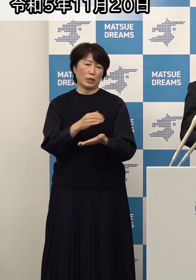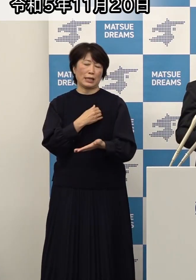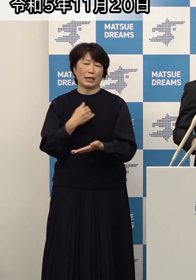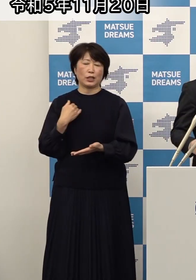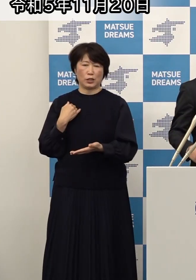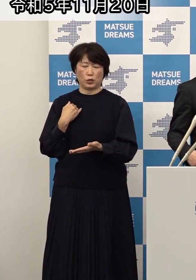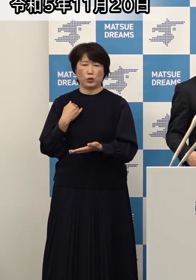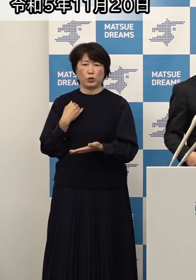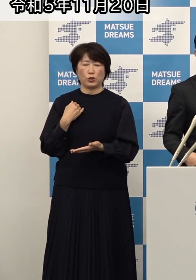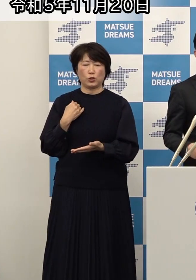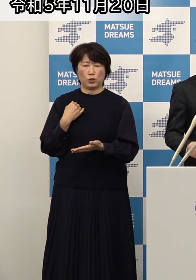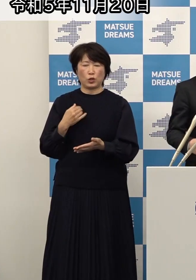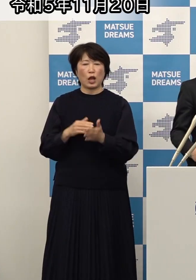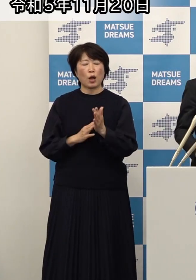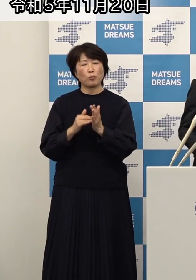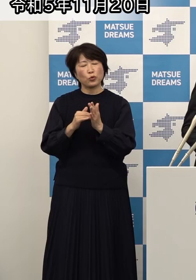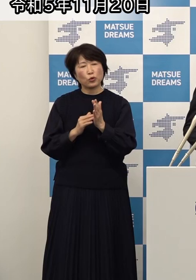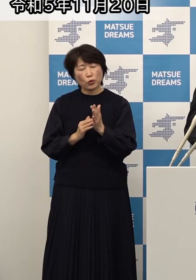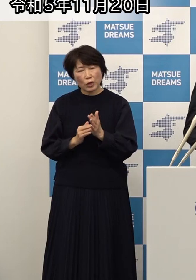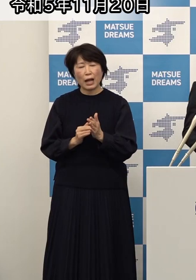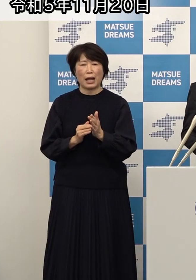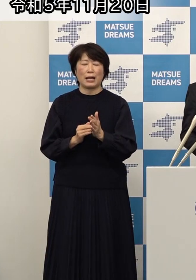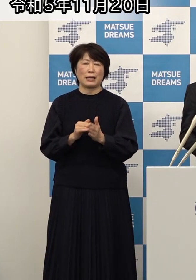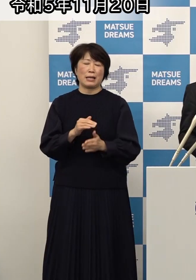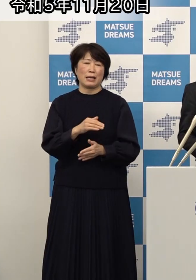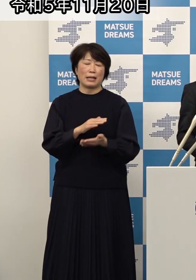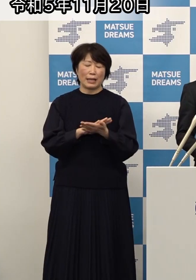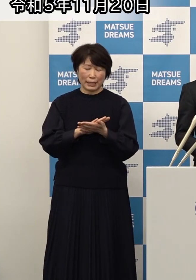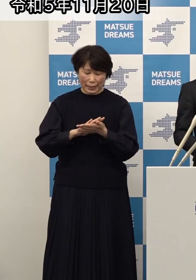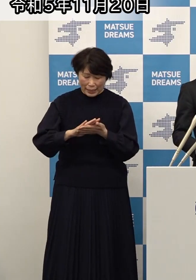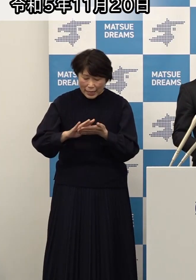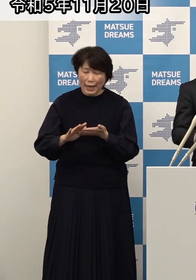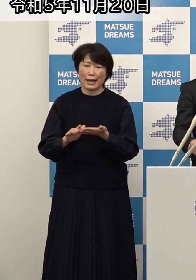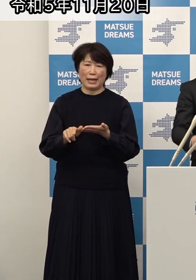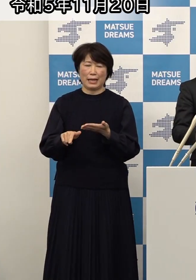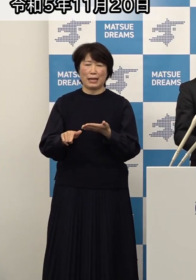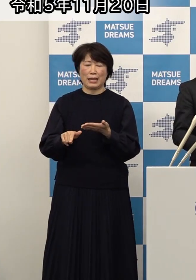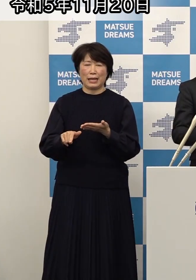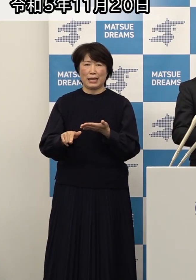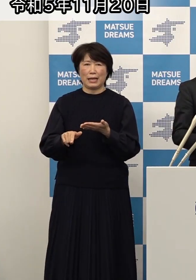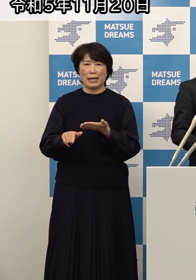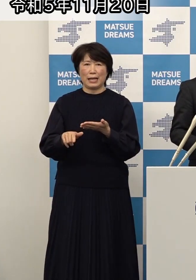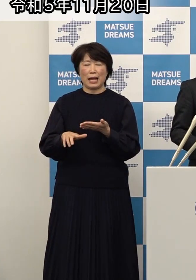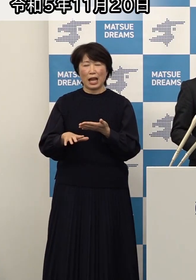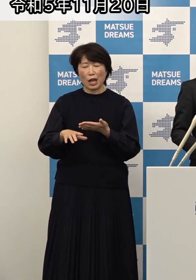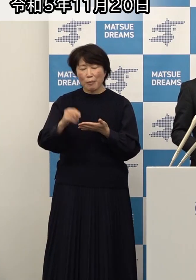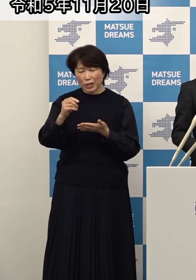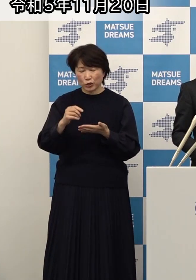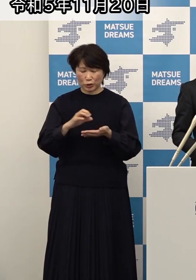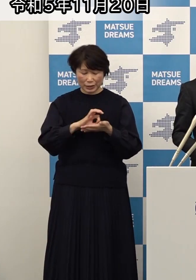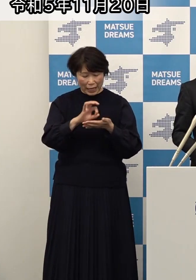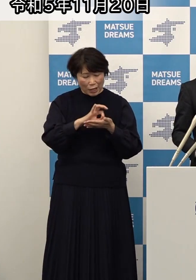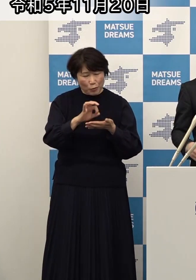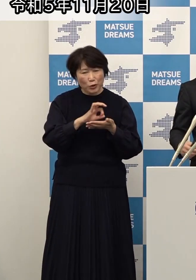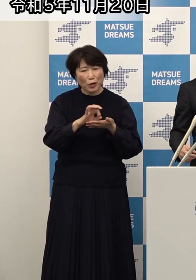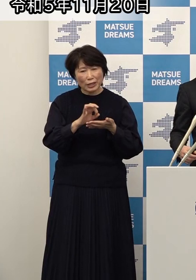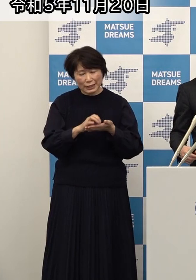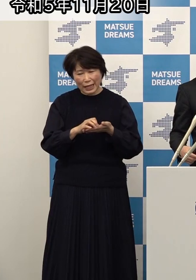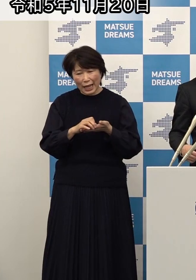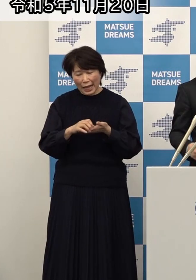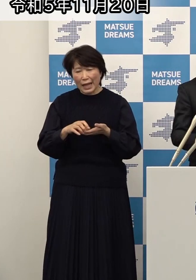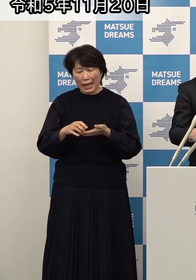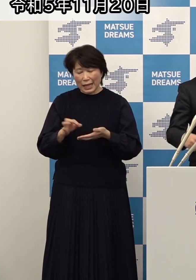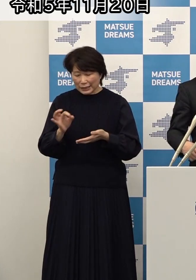あ、プラスチックで普通にできたもの、きれいなものでございますので、まずは商品を買った時のレジ袋に使ってもらうと。もちろん自分